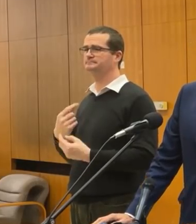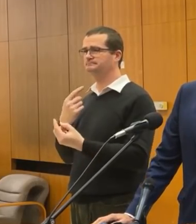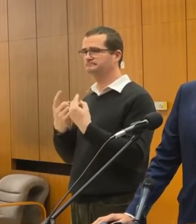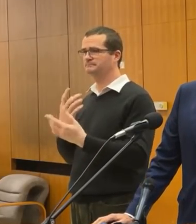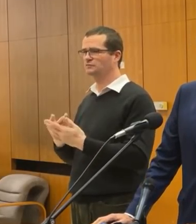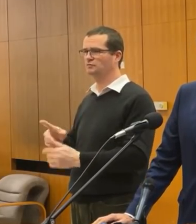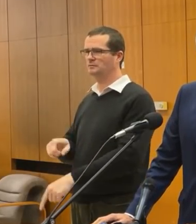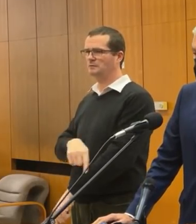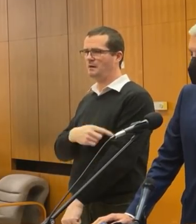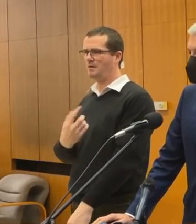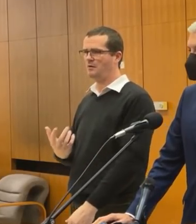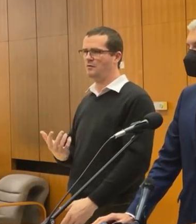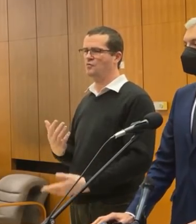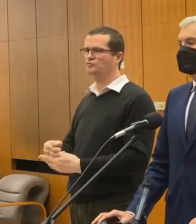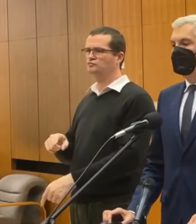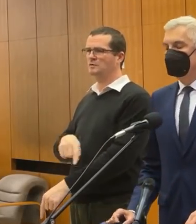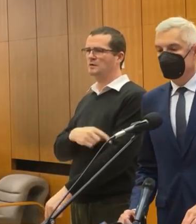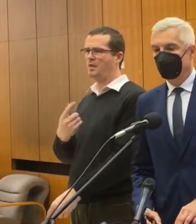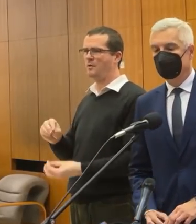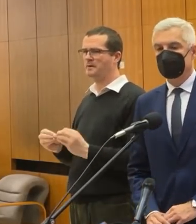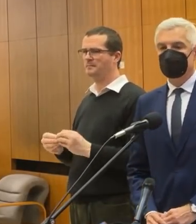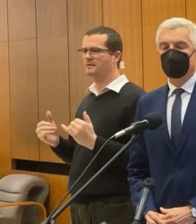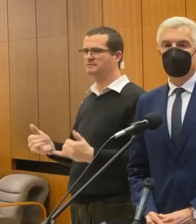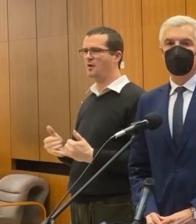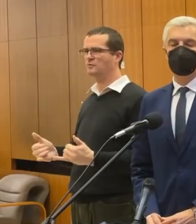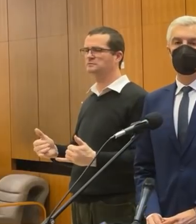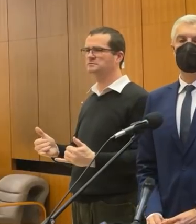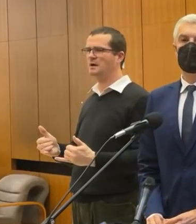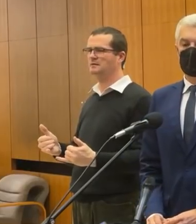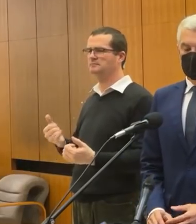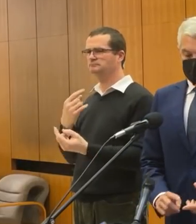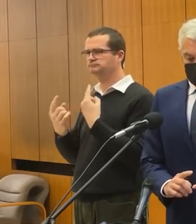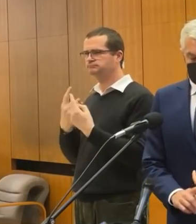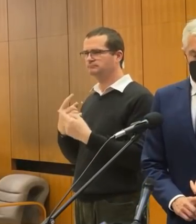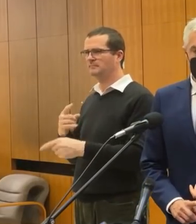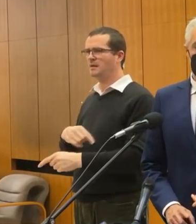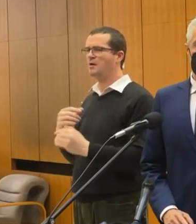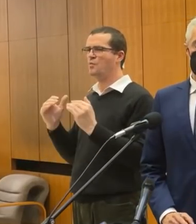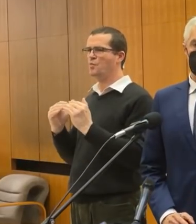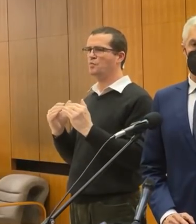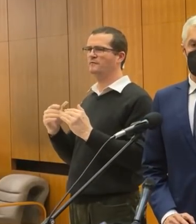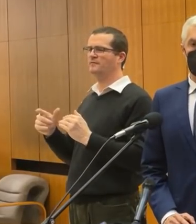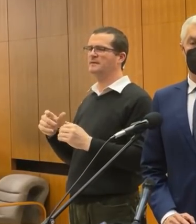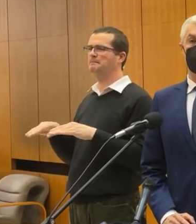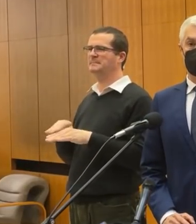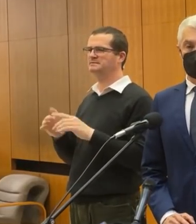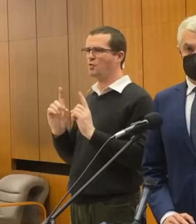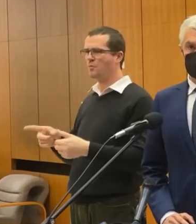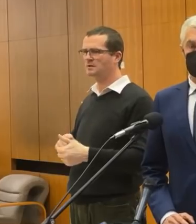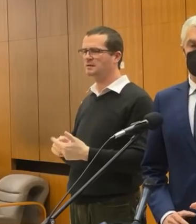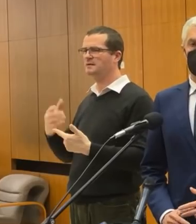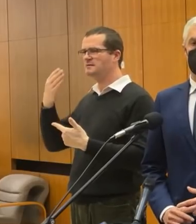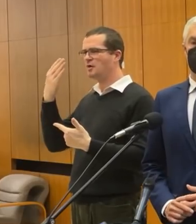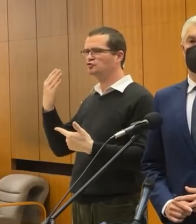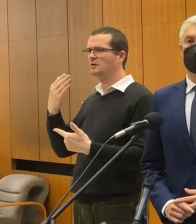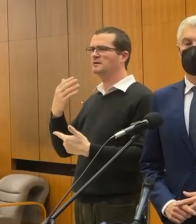rokujeme dlho, respektíve je dlho predmetom naozaj veľmi intenzívnych rokovaní na úrovni aliancie, či už ministra obrany, ale aj